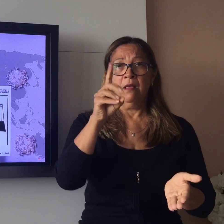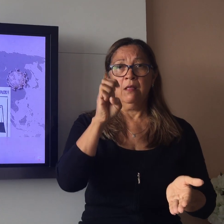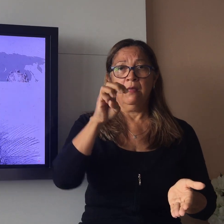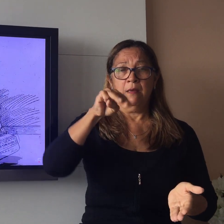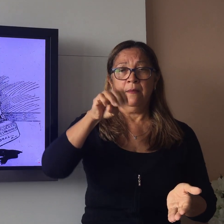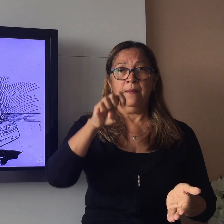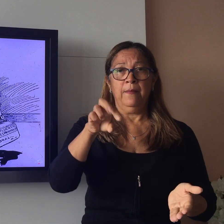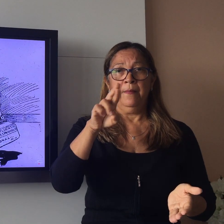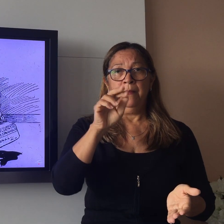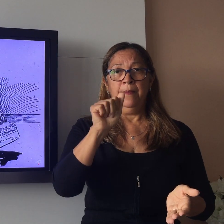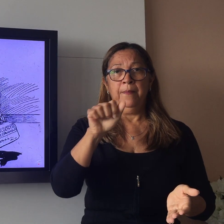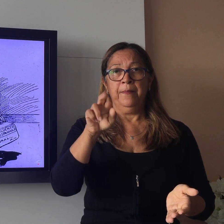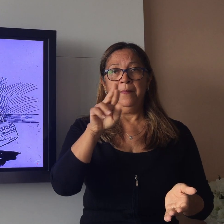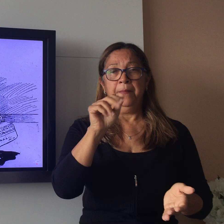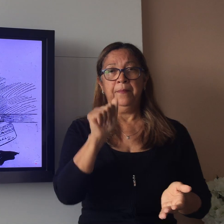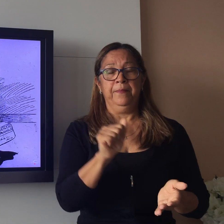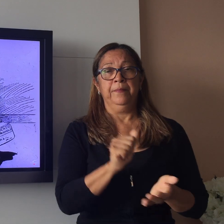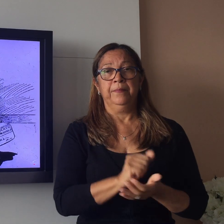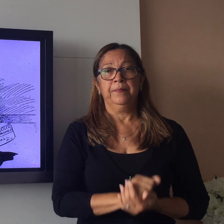Demerara.